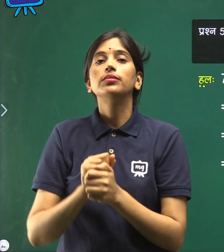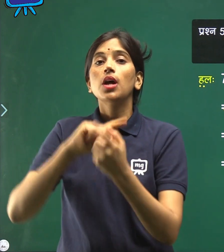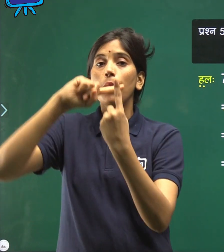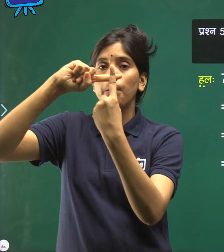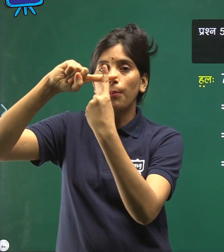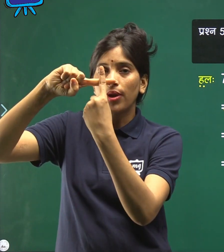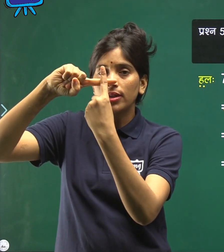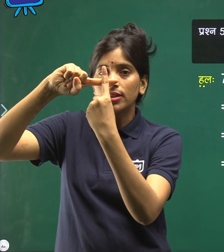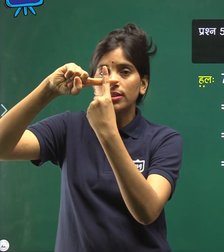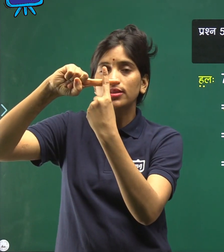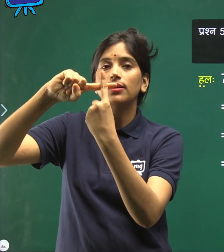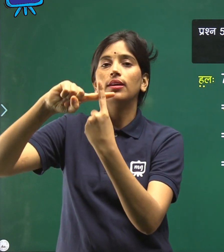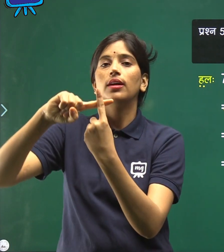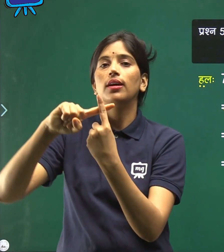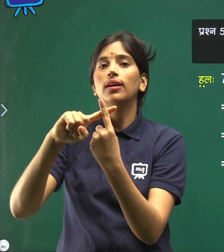प्लस